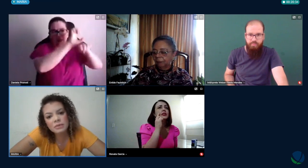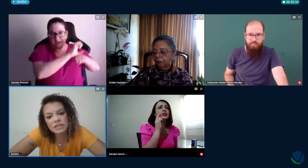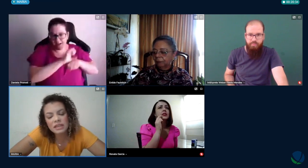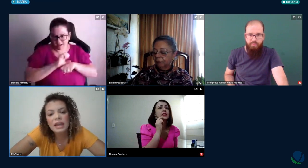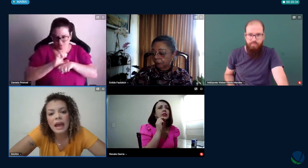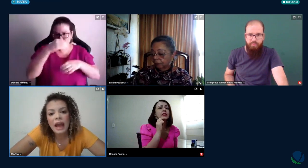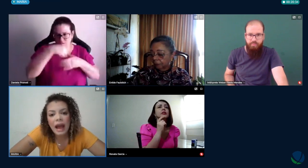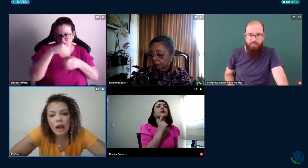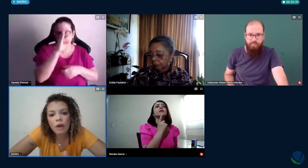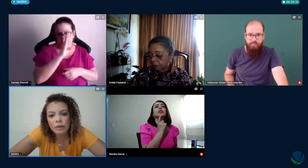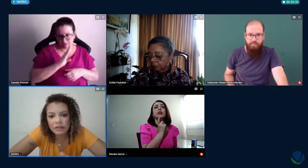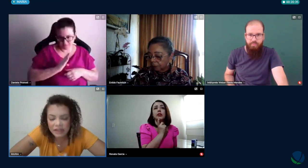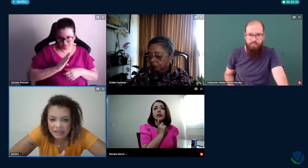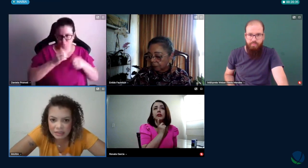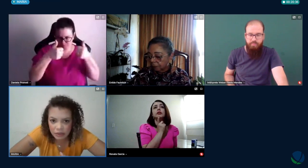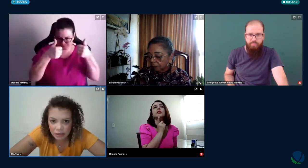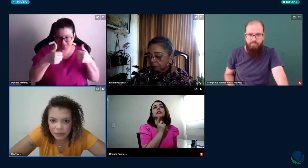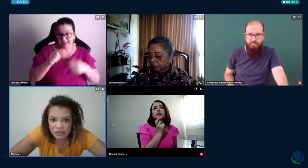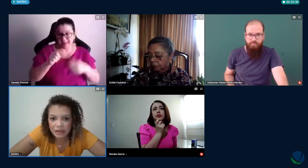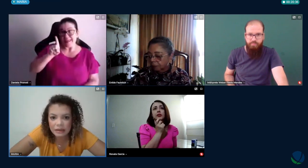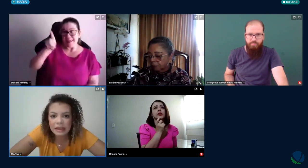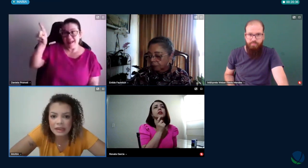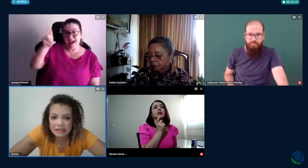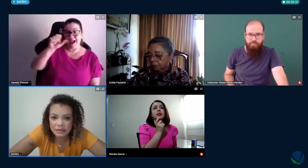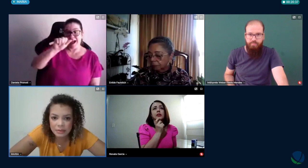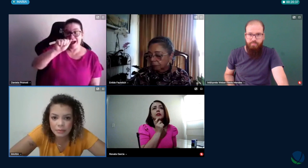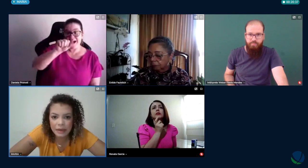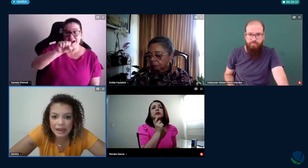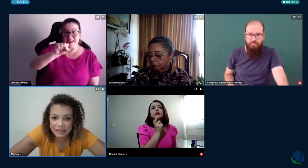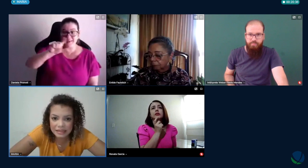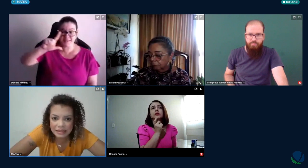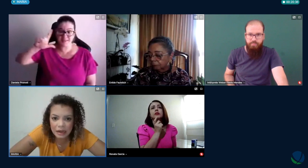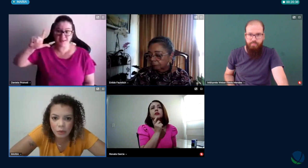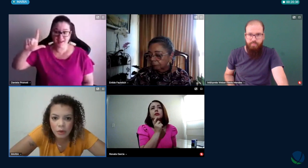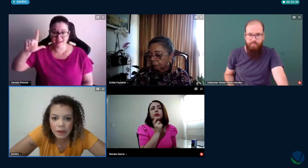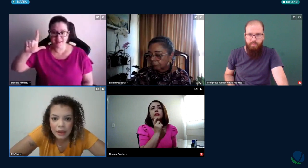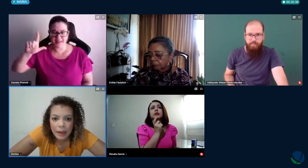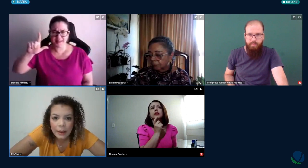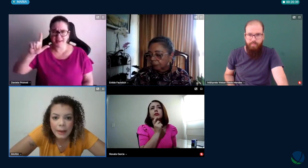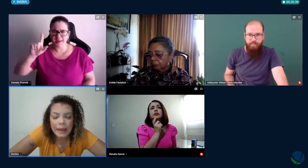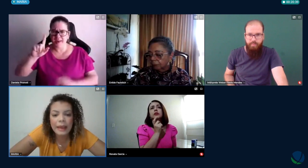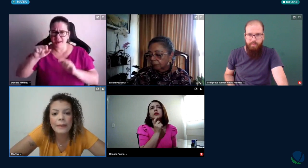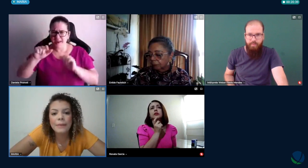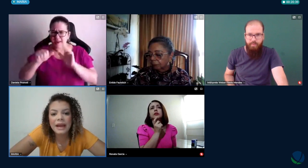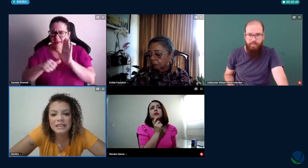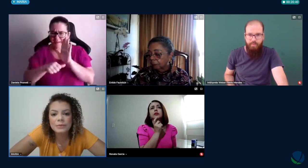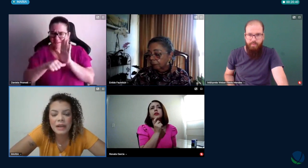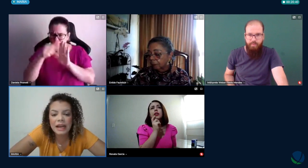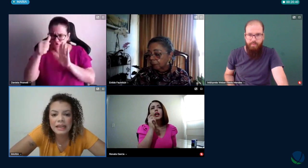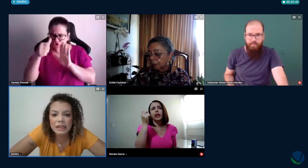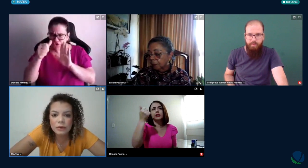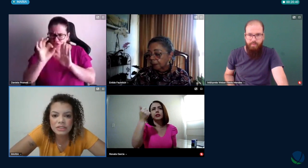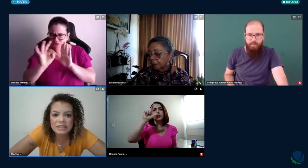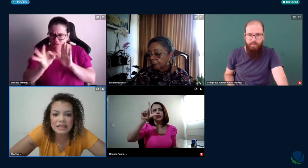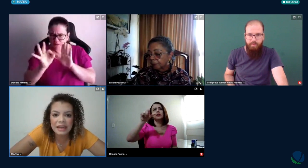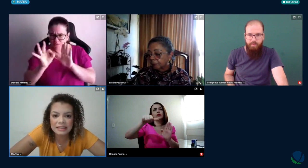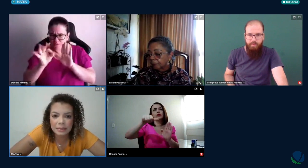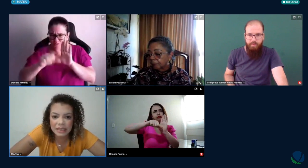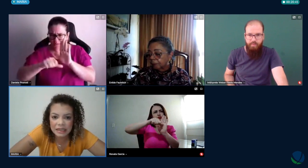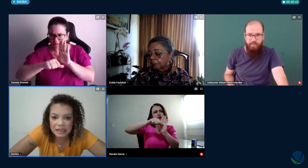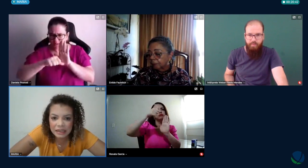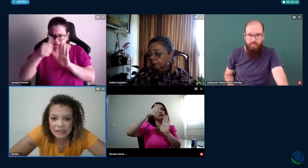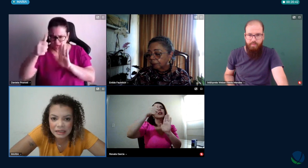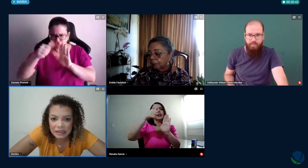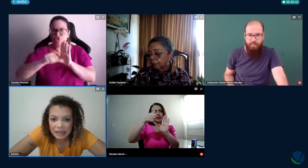Nós sabemos que há uma variação linguística em relação a esse sinal. É, mas para a língua de